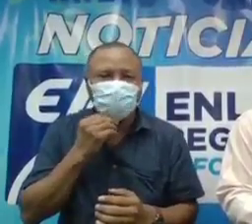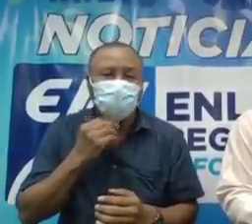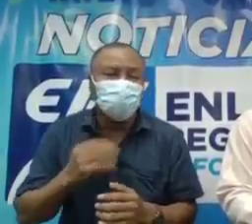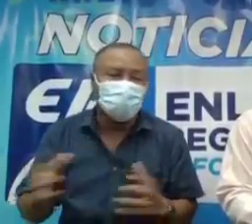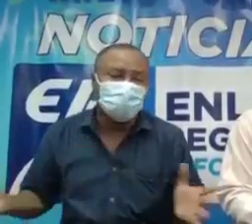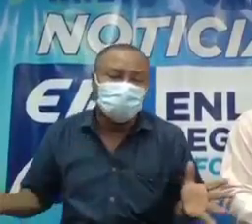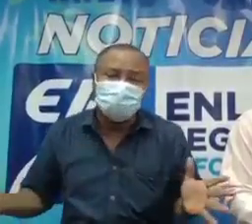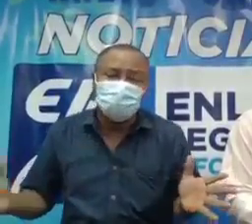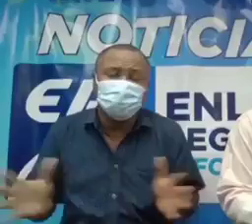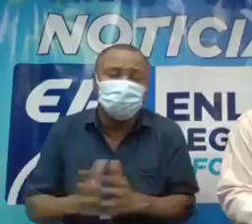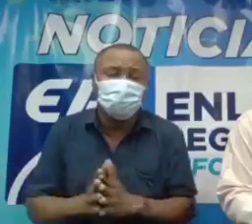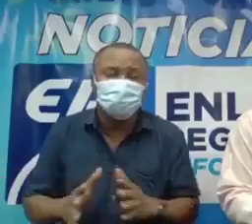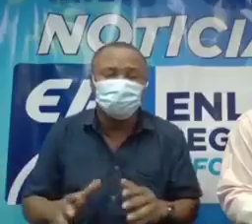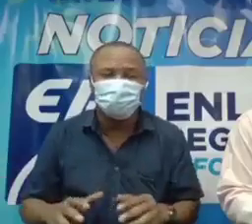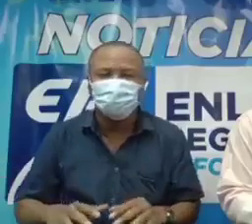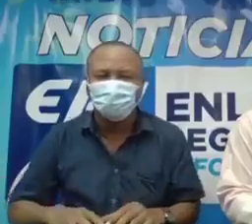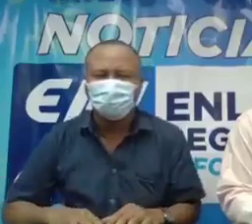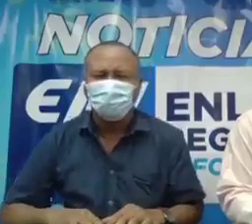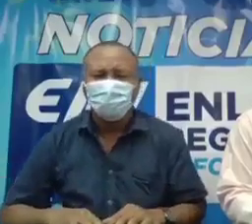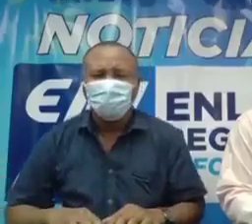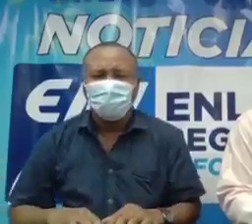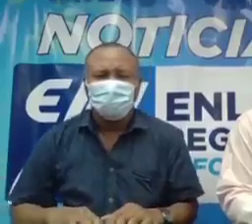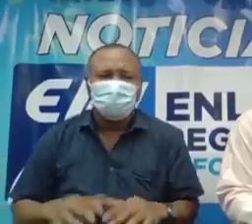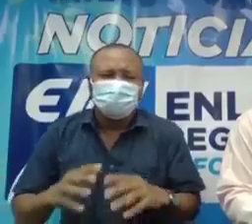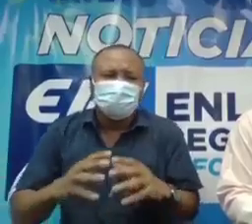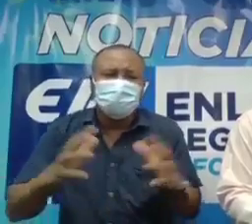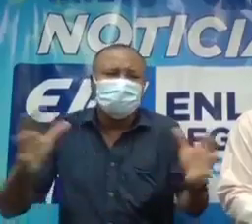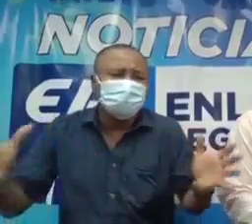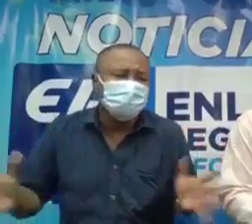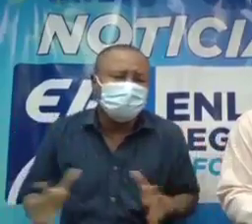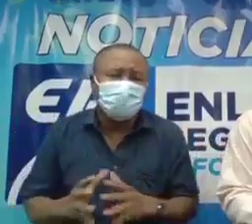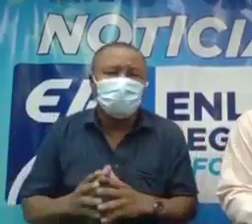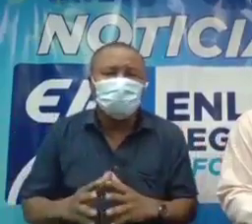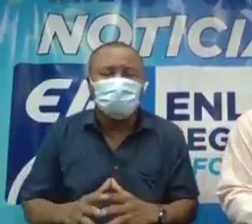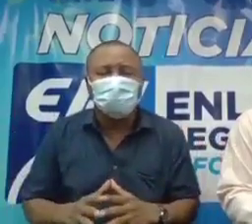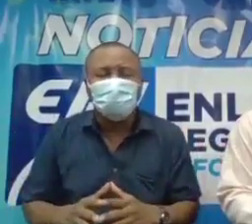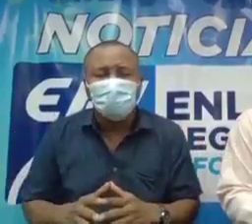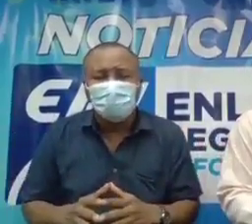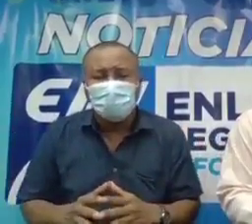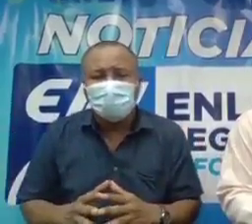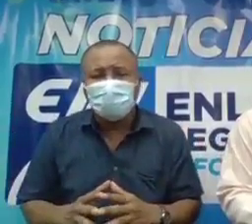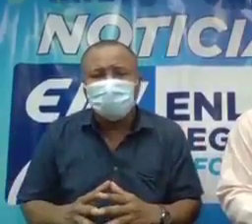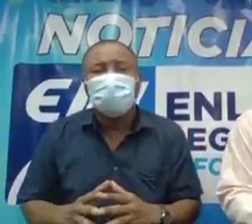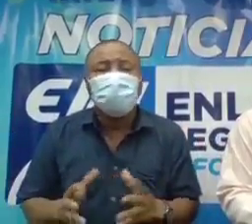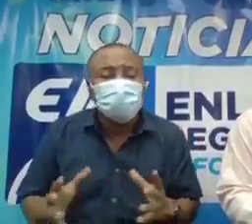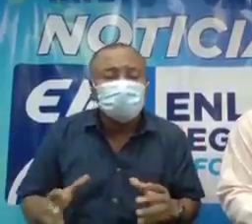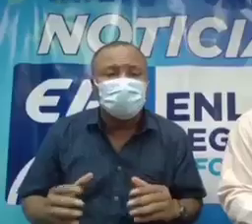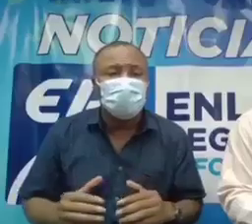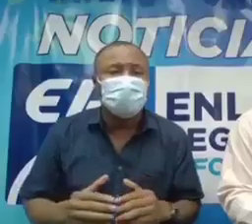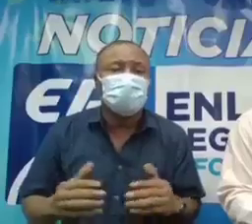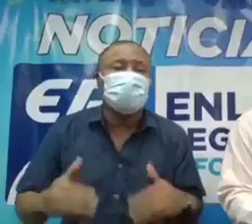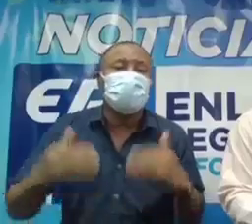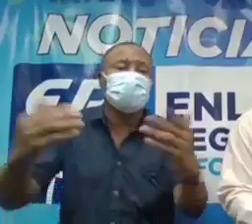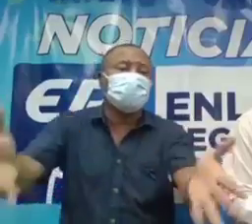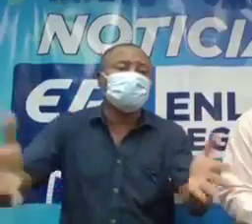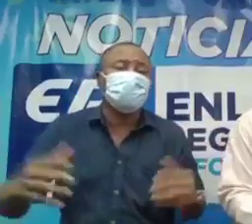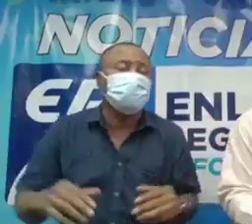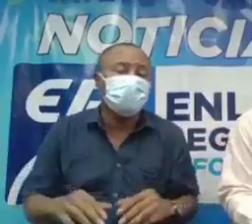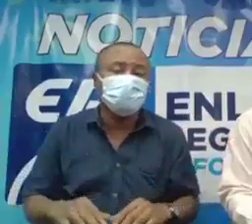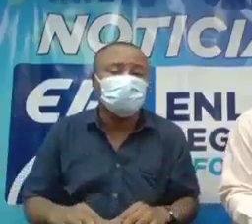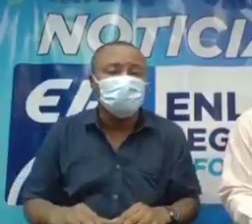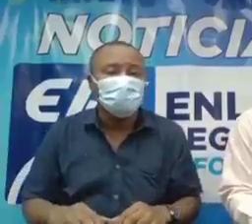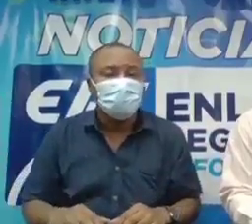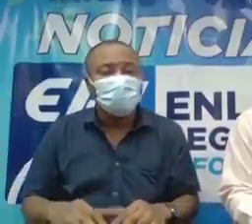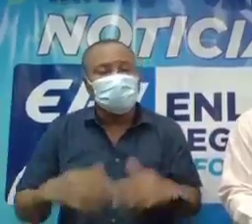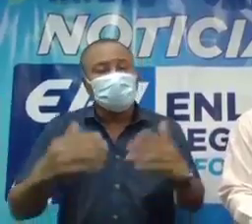ellos han tenido reuniones aquí en Esmeralda, nos conocemos todos, y están en un franco disputa para ver quién es el que hace